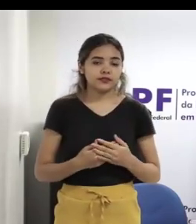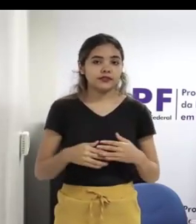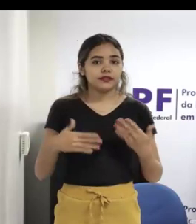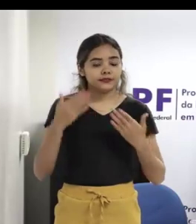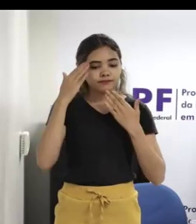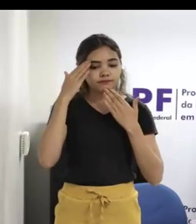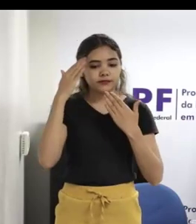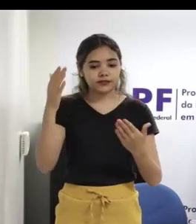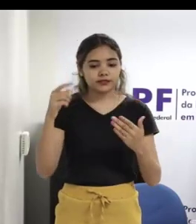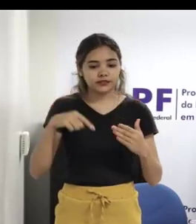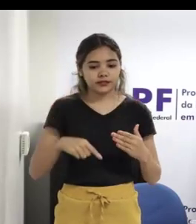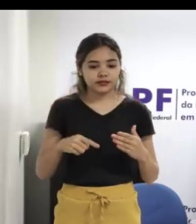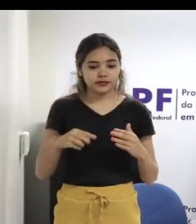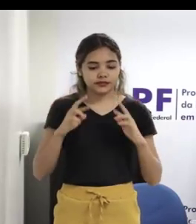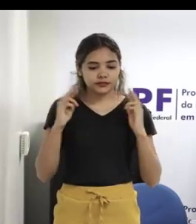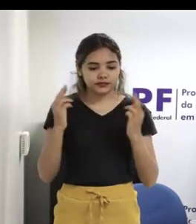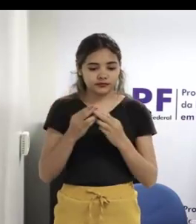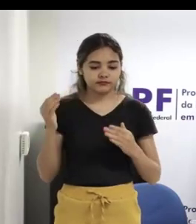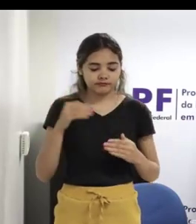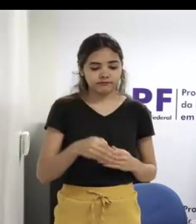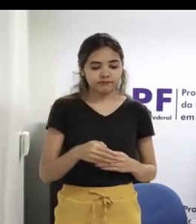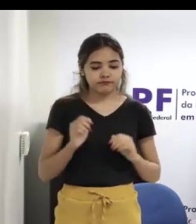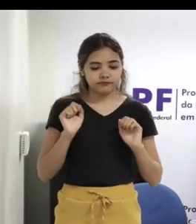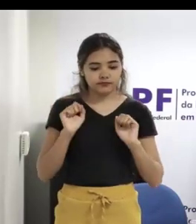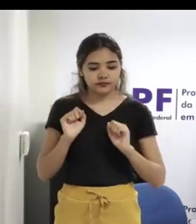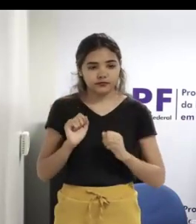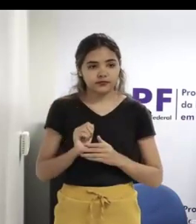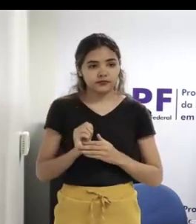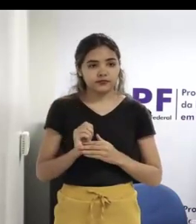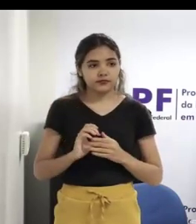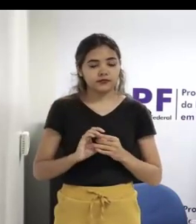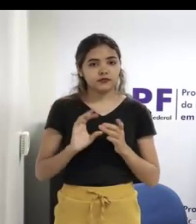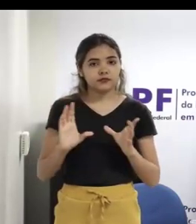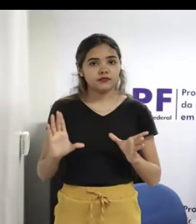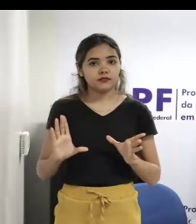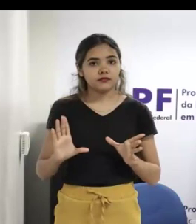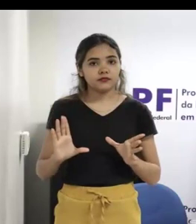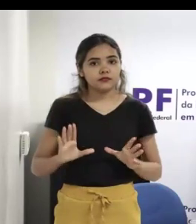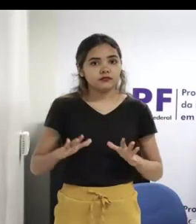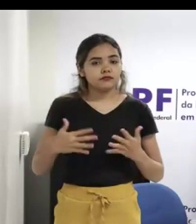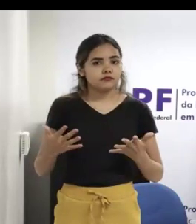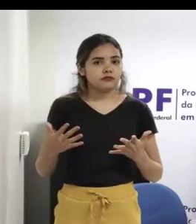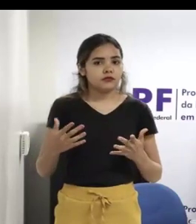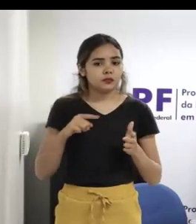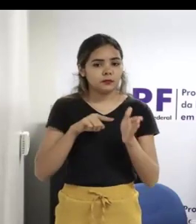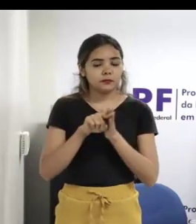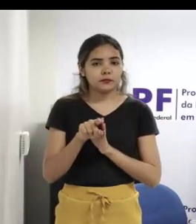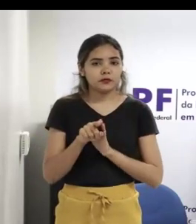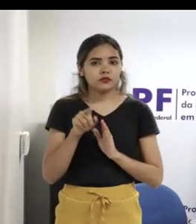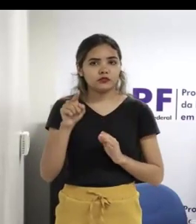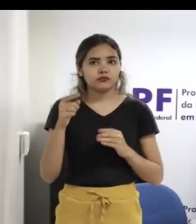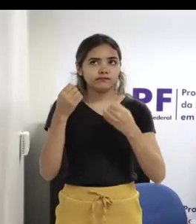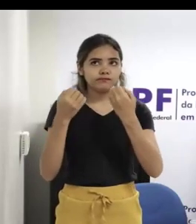para nós tá sendo precioso e quando o senhor fala a situação do papel das escolas e dos professores em